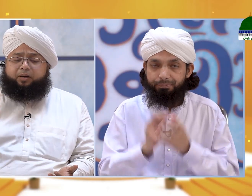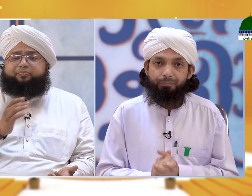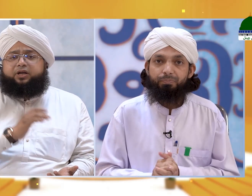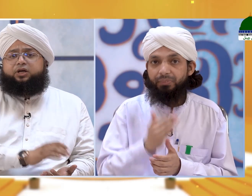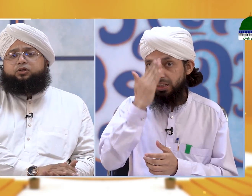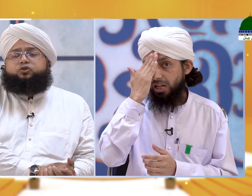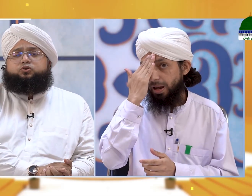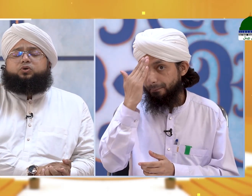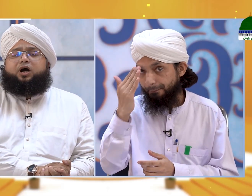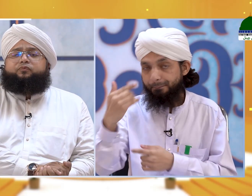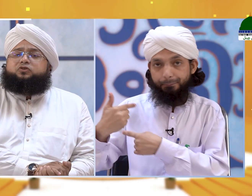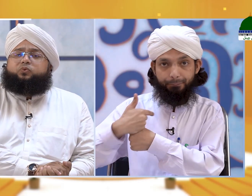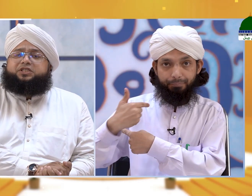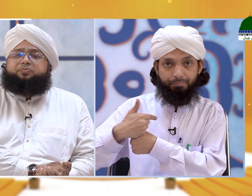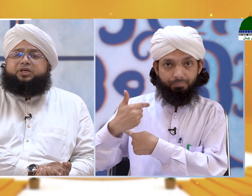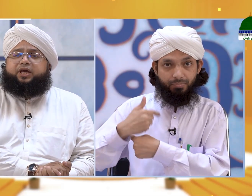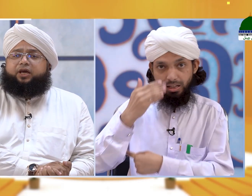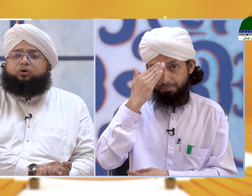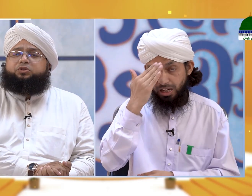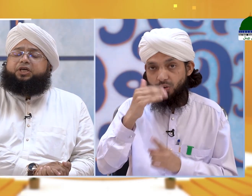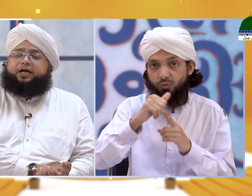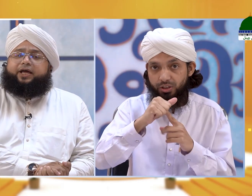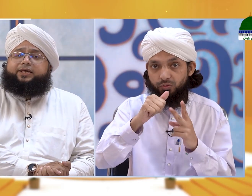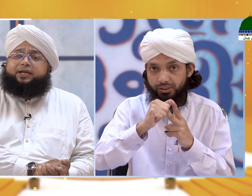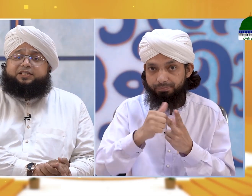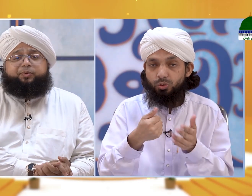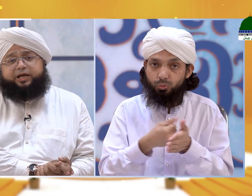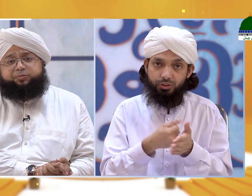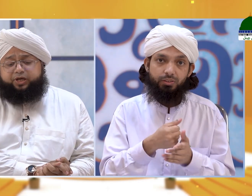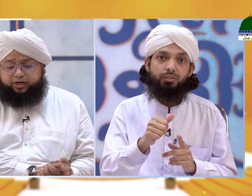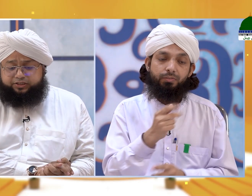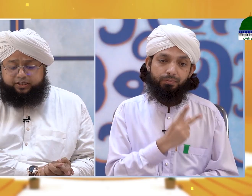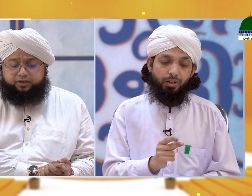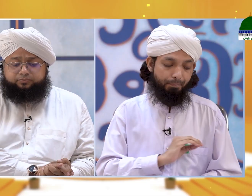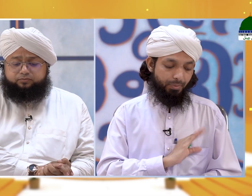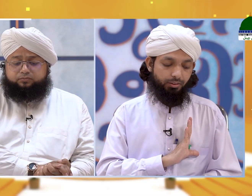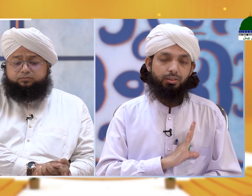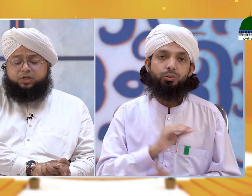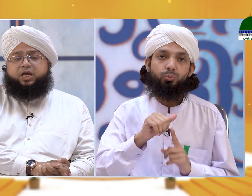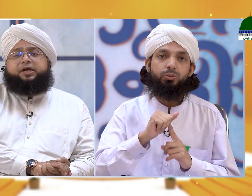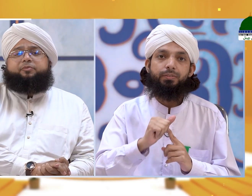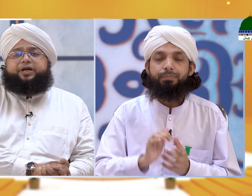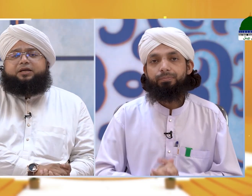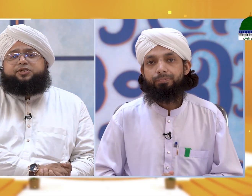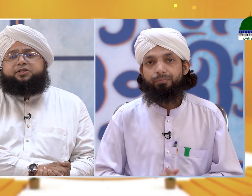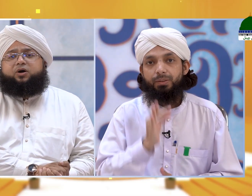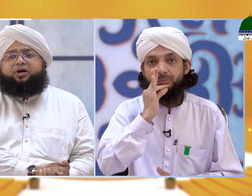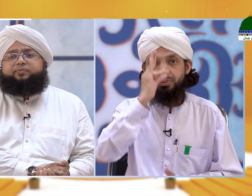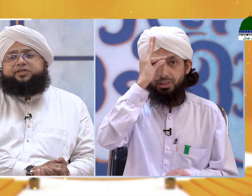ہم پر جو کام فرض و واجب کیے ہیں ان کی ادائیگی لازمی کرنی چاہیے۔ نبی کریم صلی اللہ علیہ وسلم